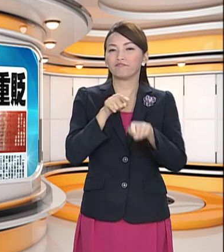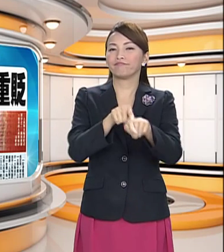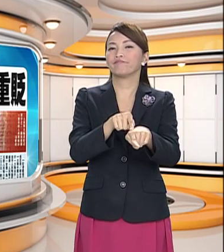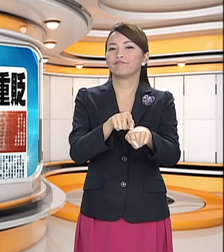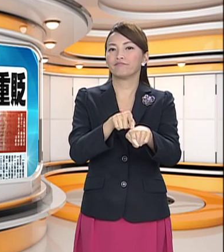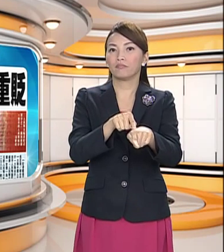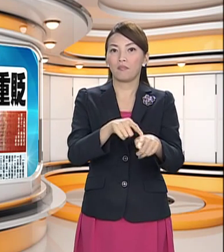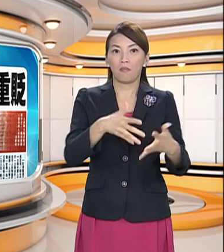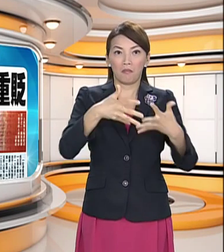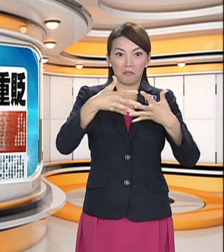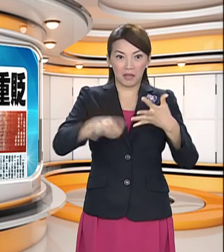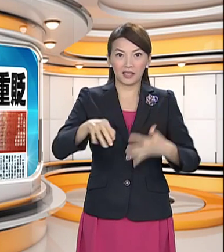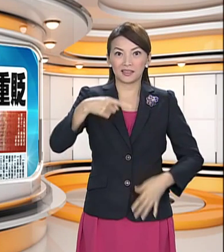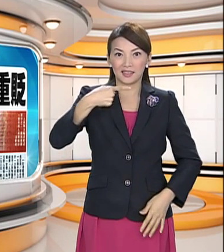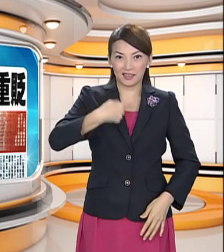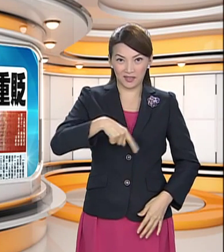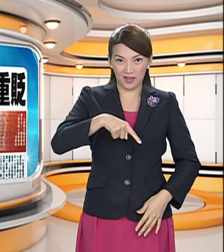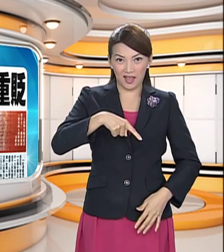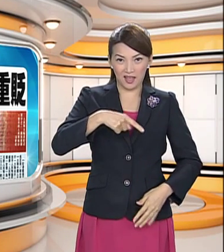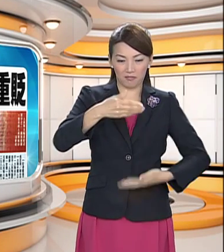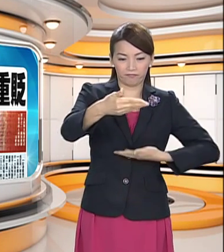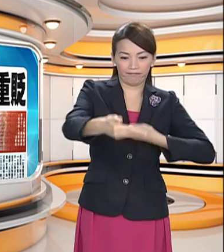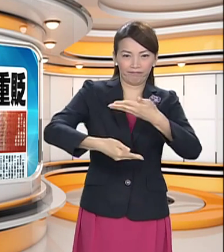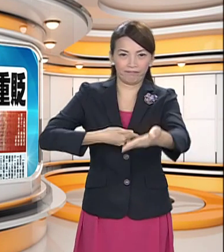了1美元对32元的大关。